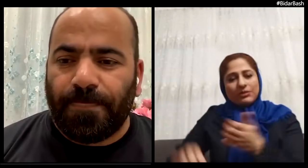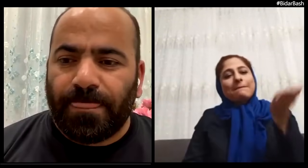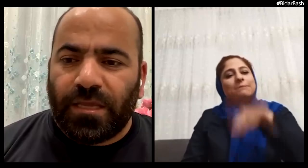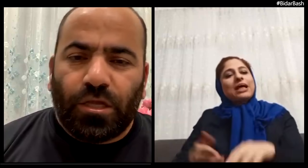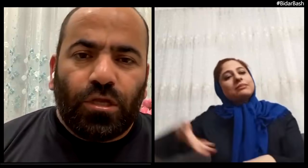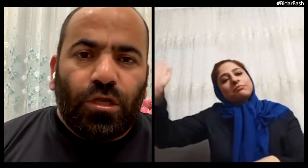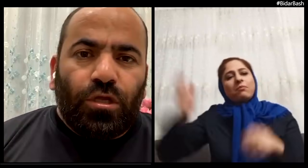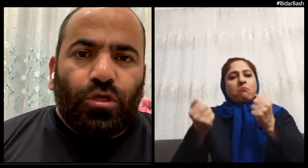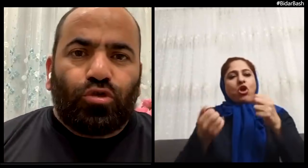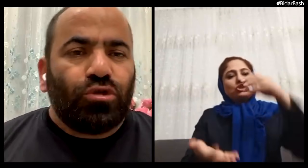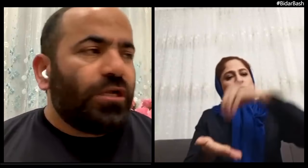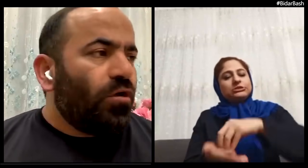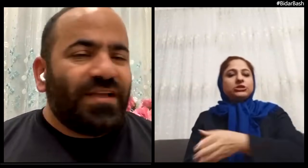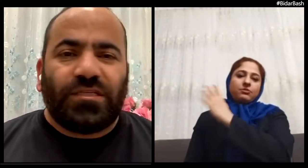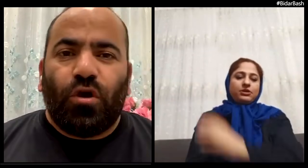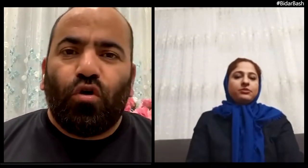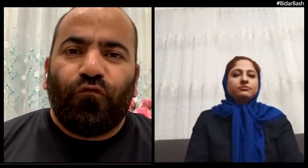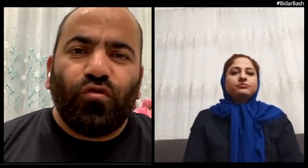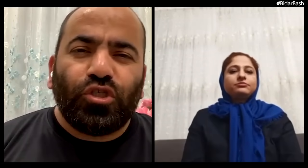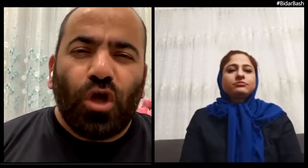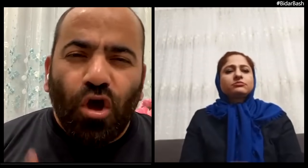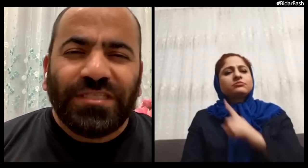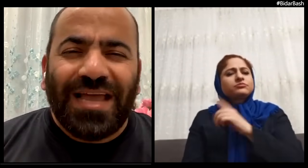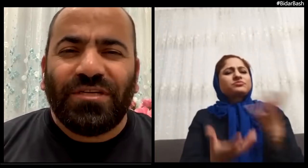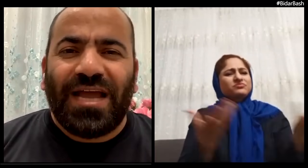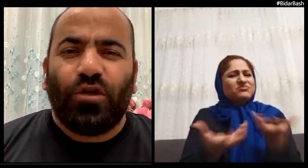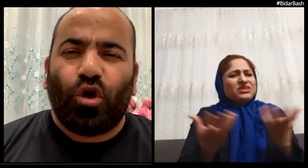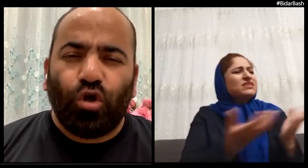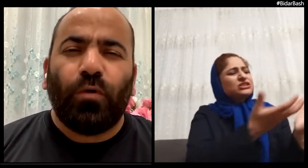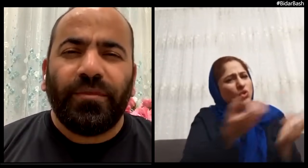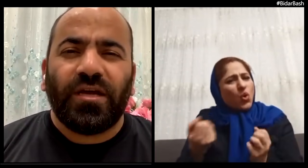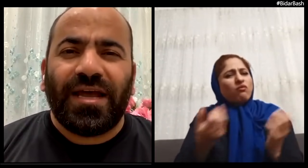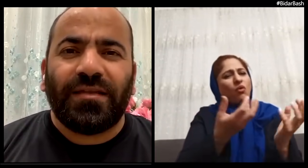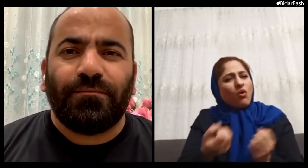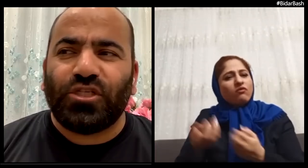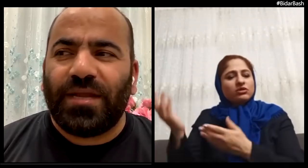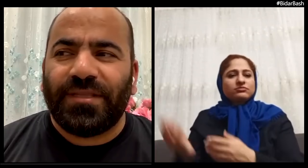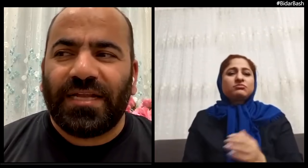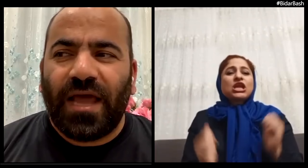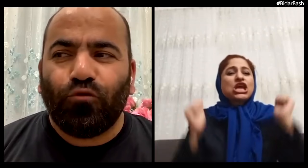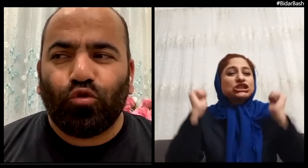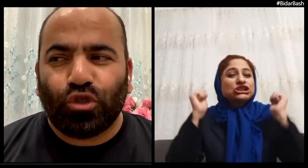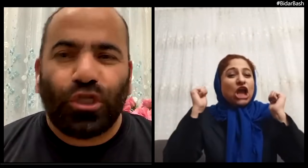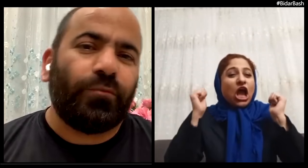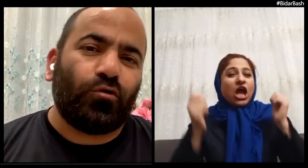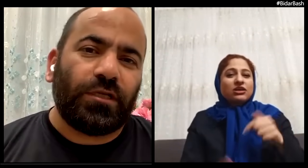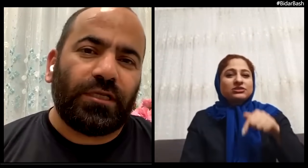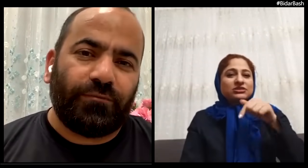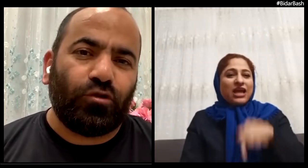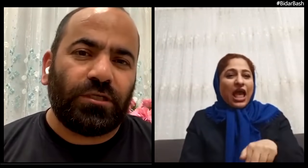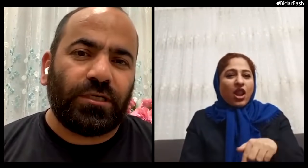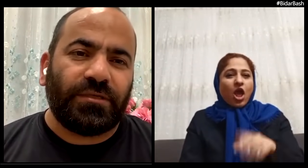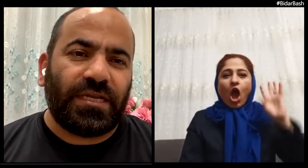ببره. شروع کرد آقا وسیلا رو آورد، جهازی هم که الان خانوما میارن بیشتر به درد همون دزدا